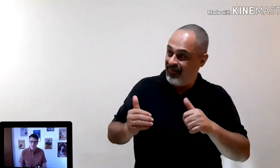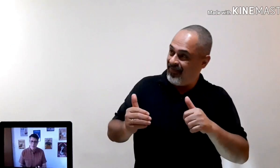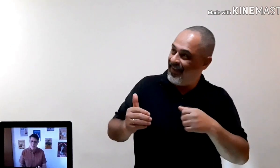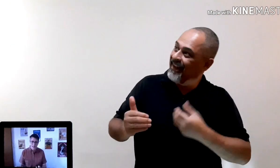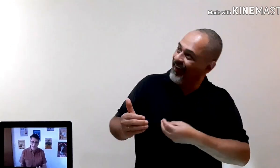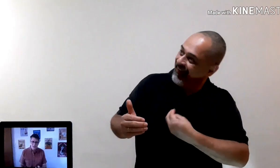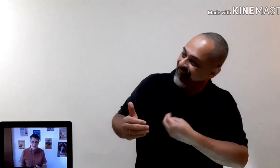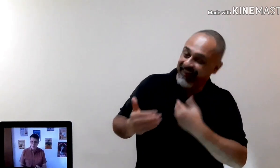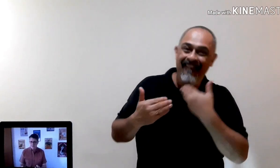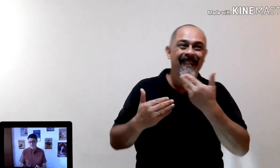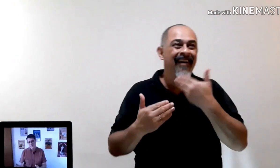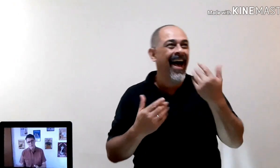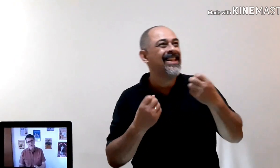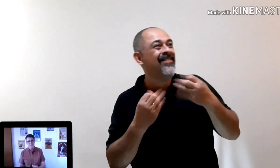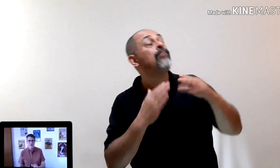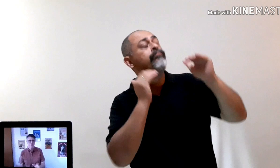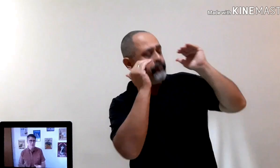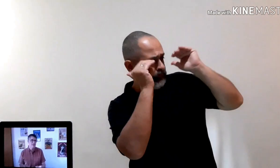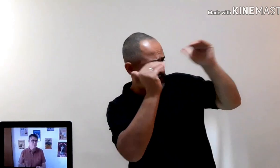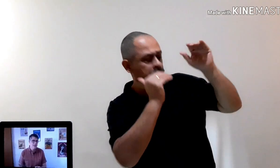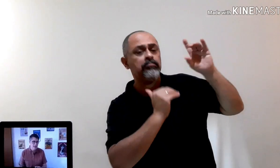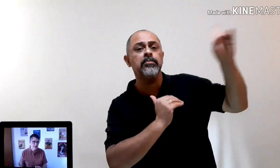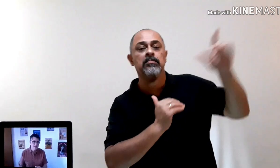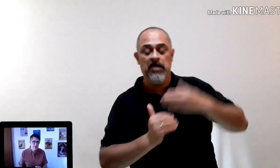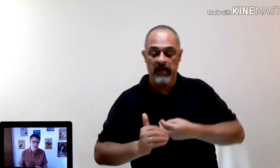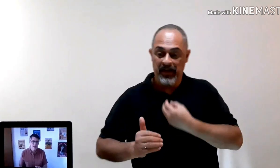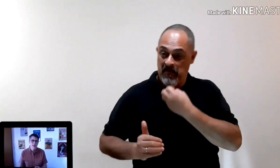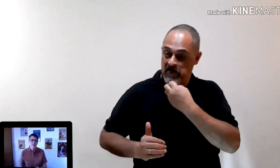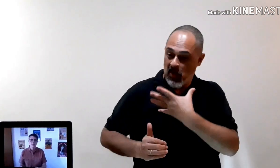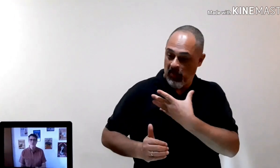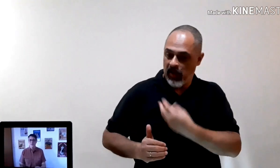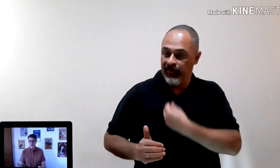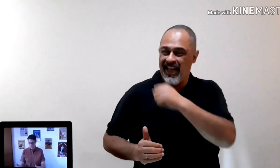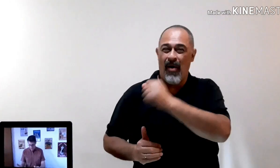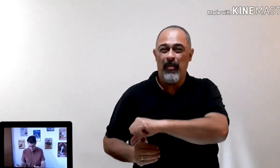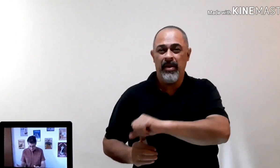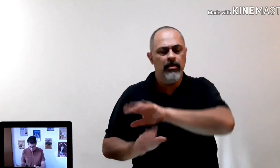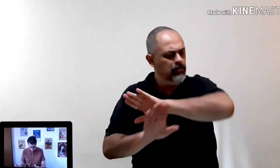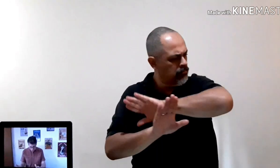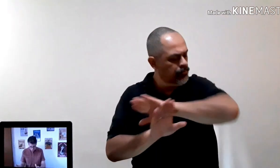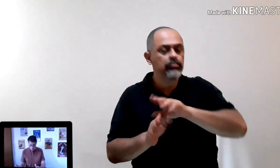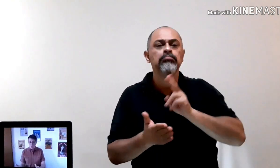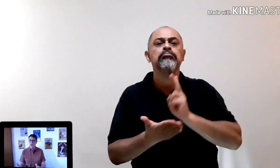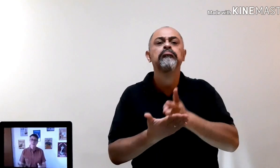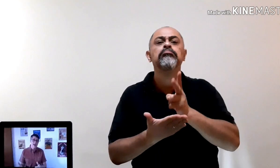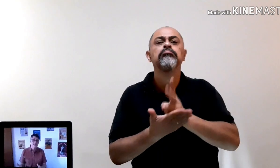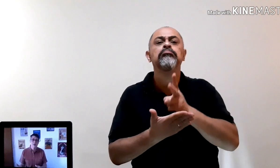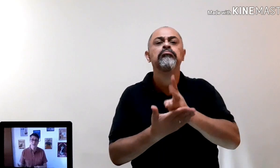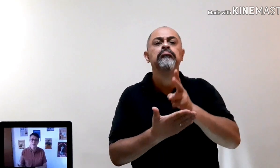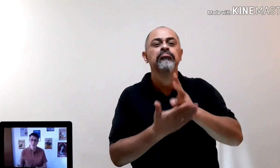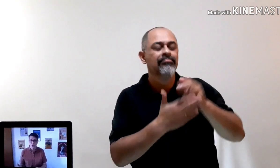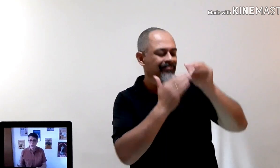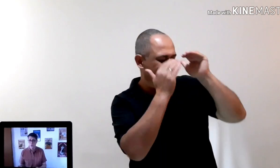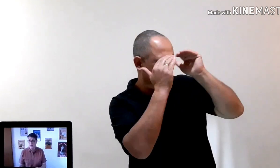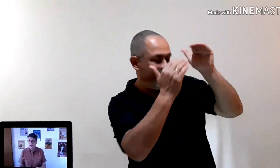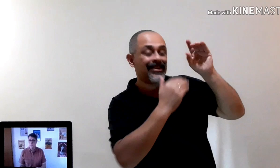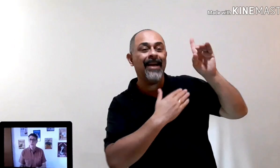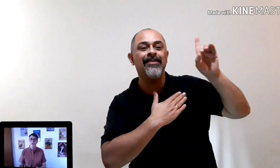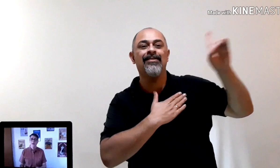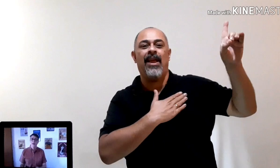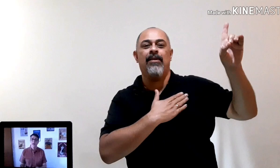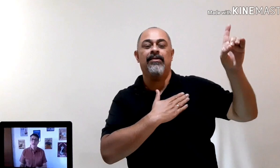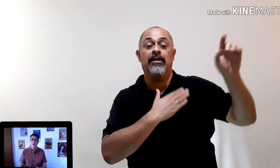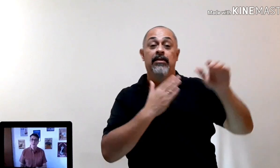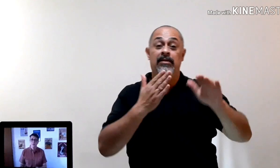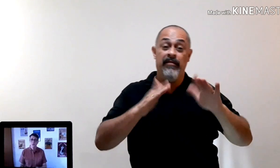circunstâncias, independente se ele estava bem ou se ele não estava bem, não é? Então ele fecha lá, naquela frase que é usada fora de